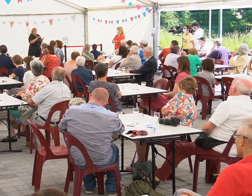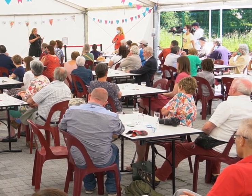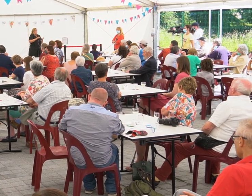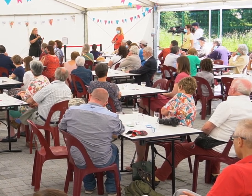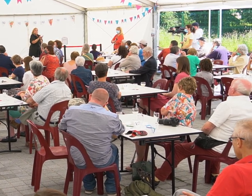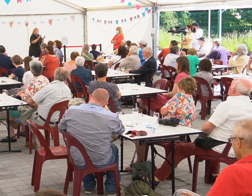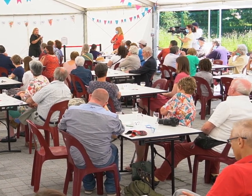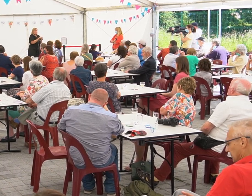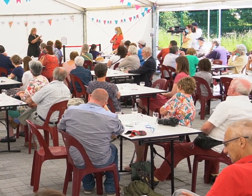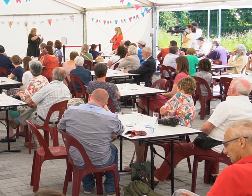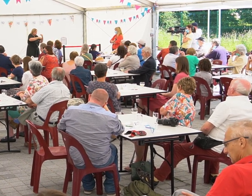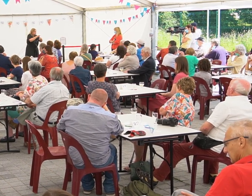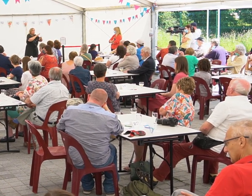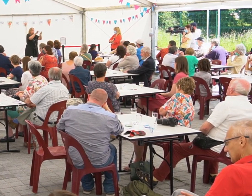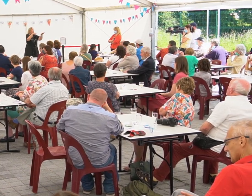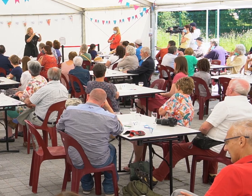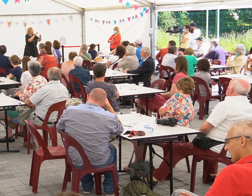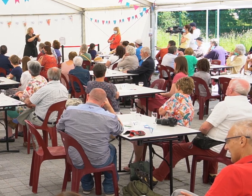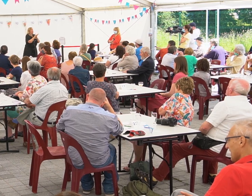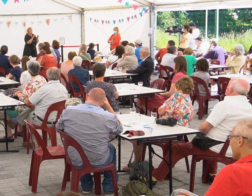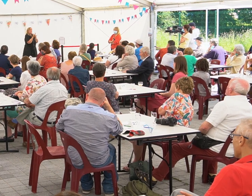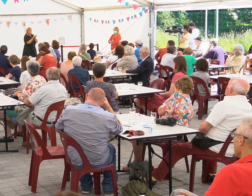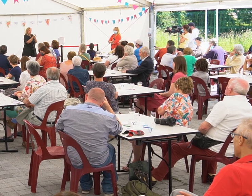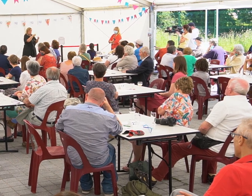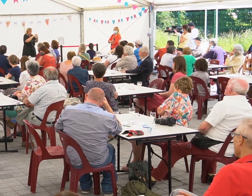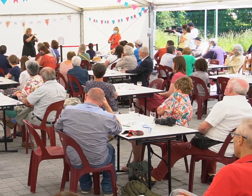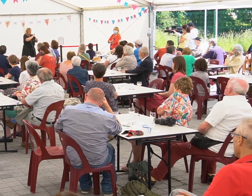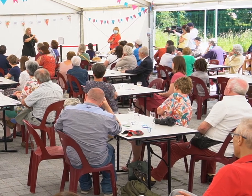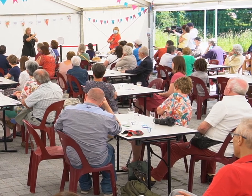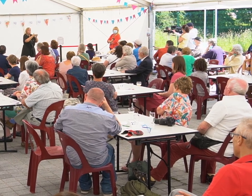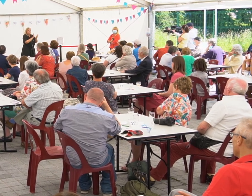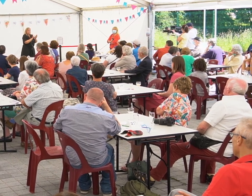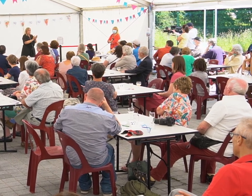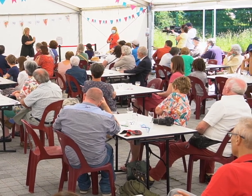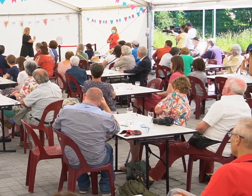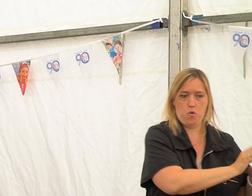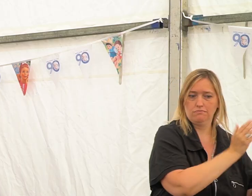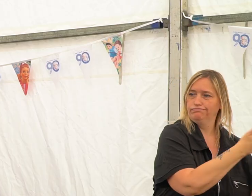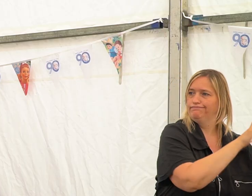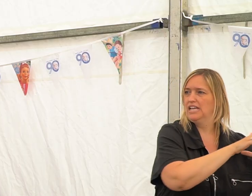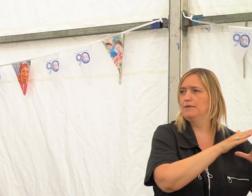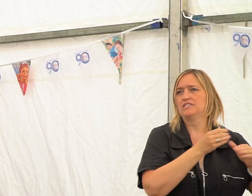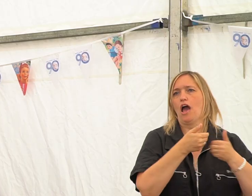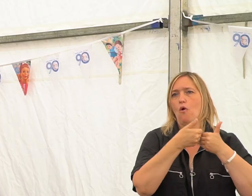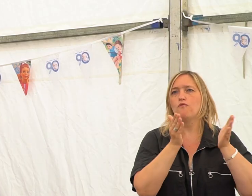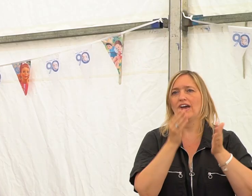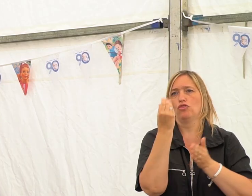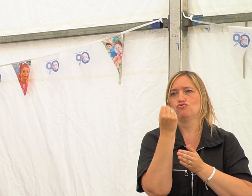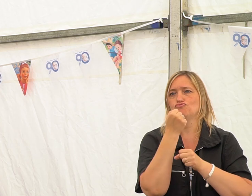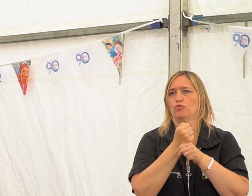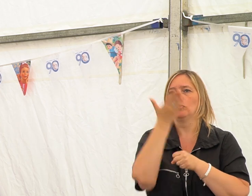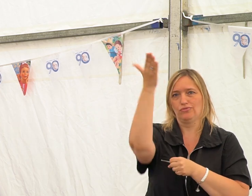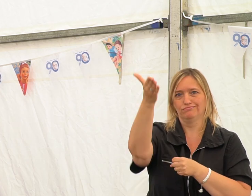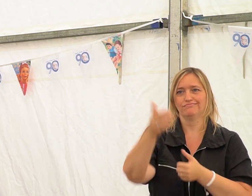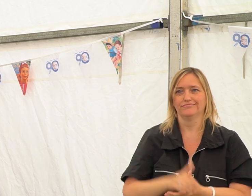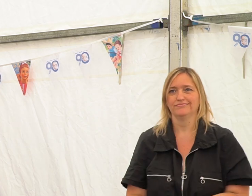messages qui seront enfuis dans cette capsule temporelle et qui sera ouverte dans 90 ans, l'âge de Marcel Marlier. On va tout à l'heure